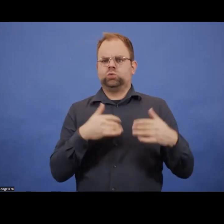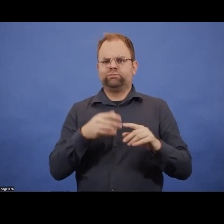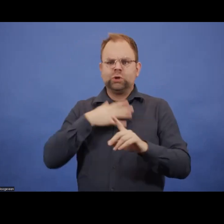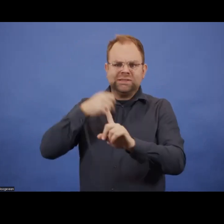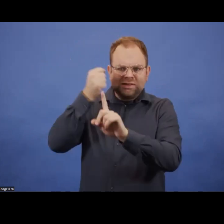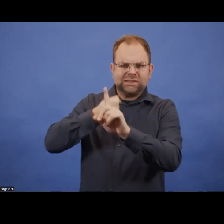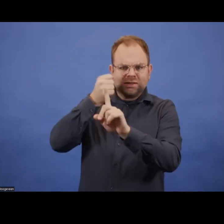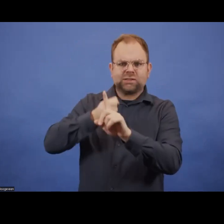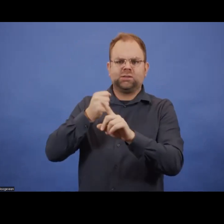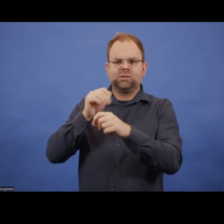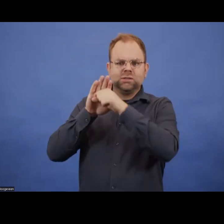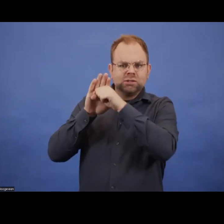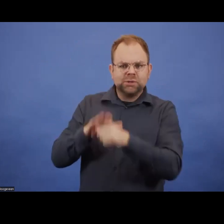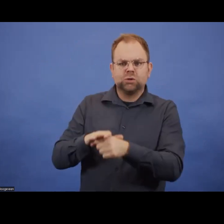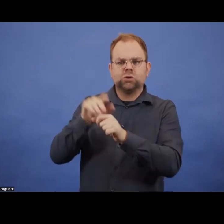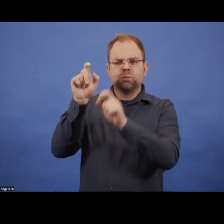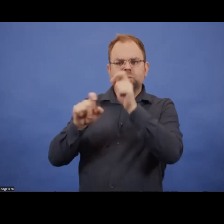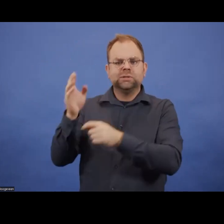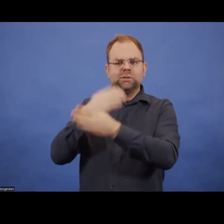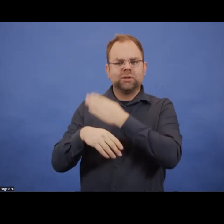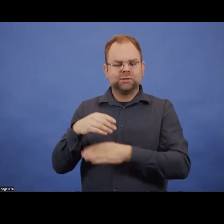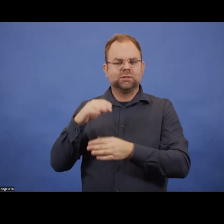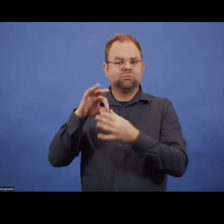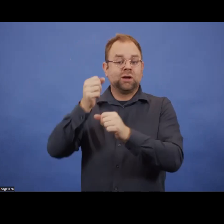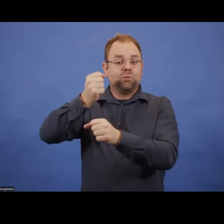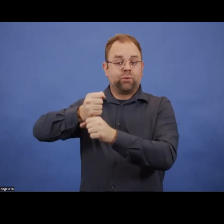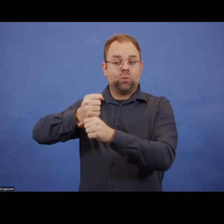Tenemos una OPD que está abogando